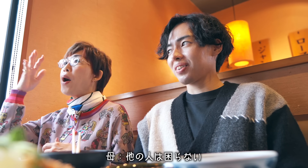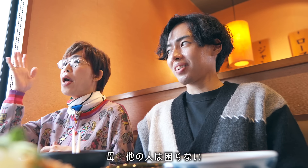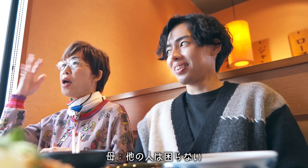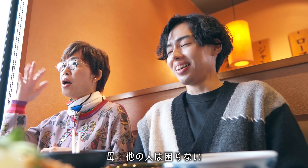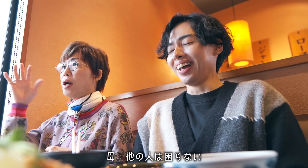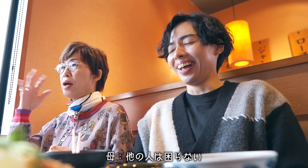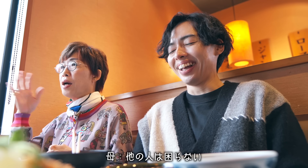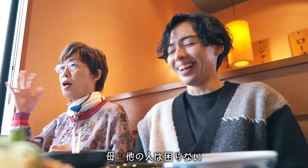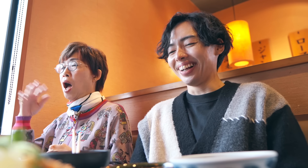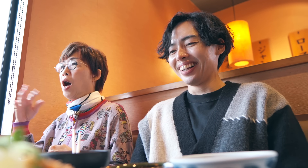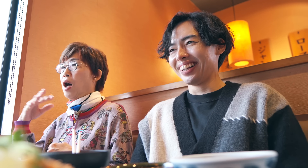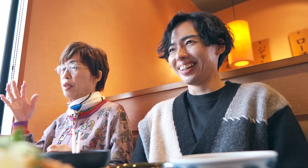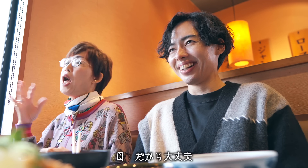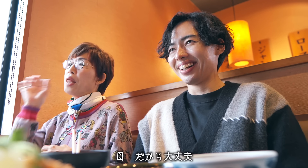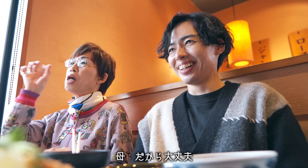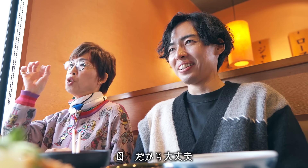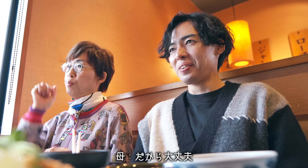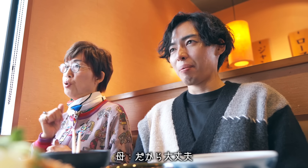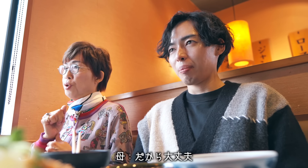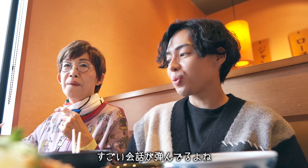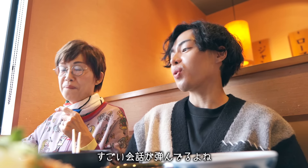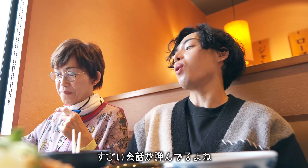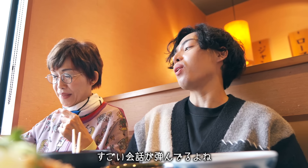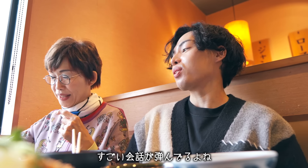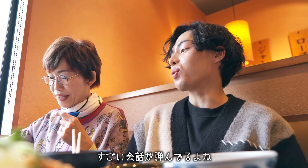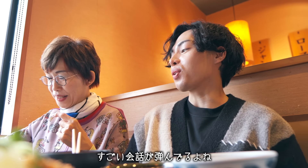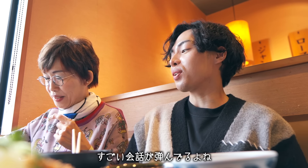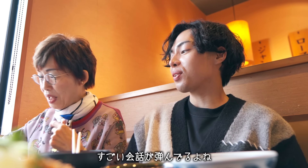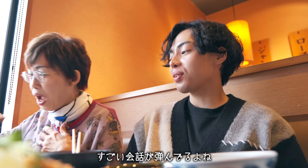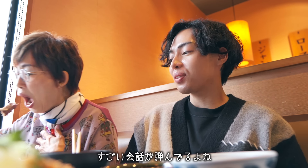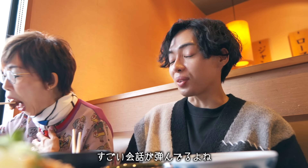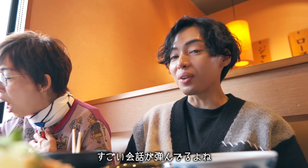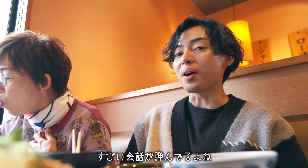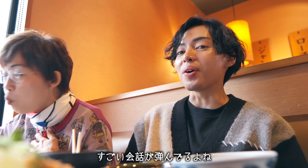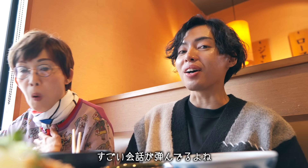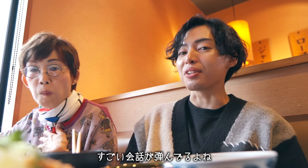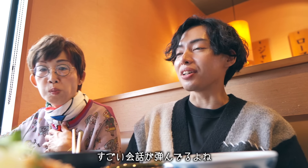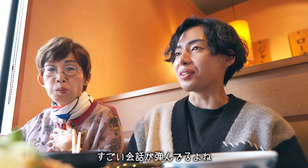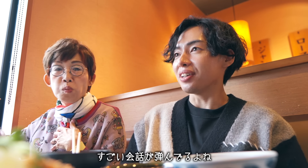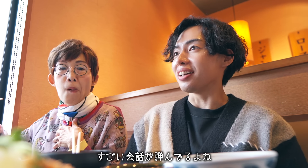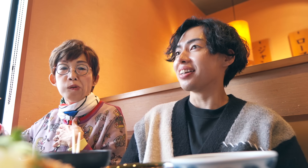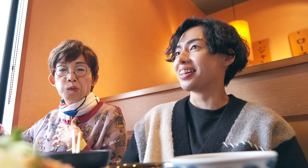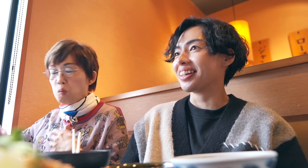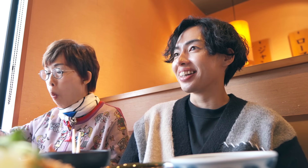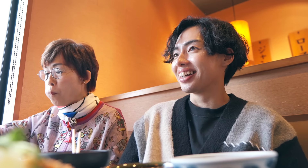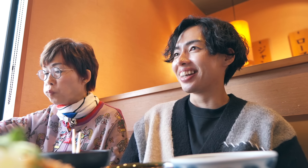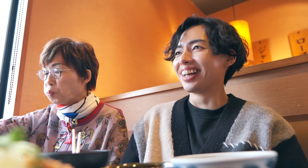ル、テカタルブ。 なんか、すごい、ね、会話が弾んでるね。